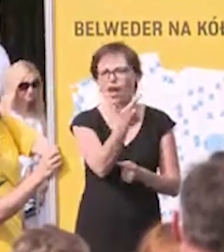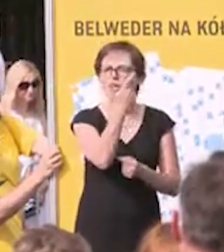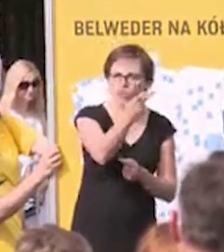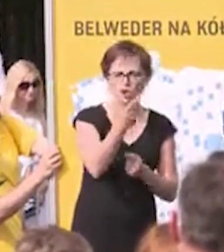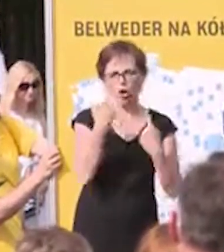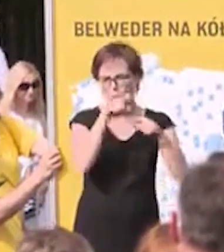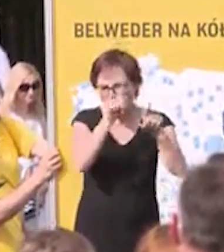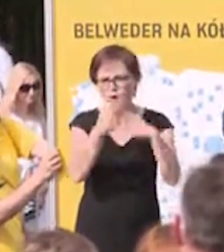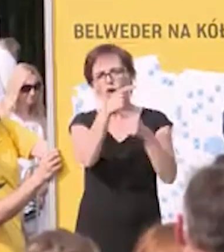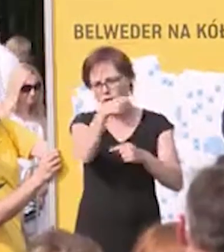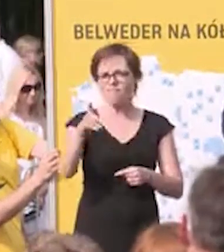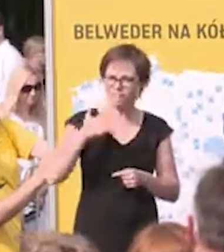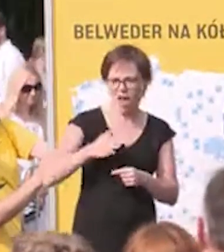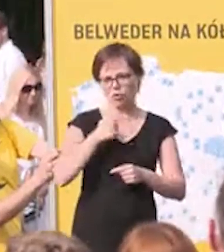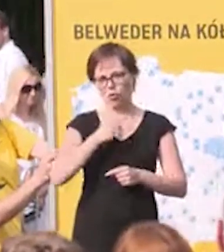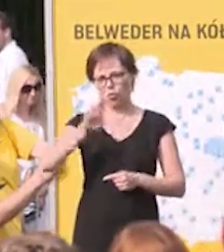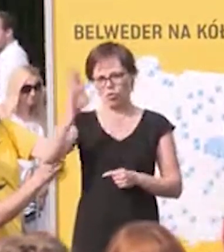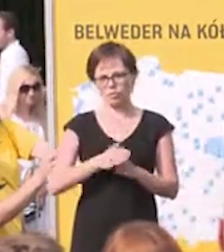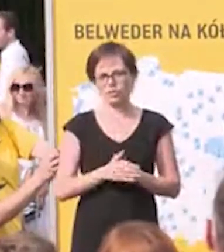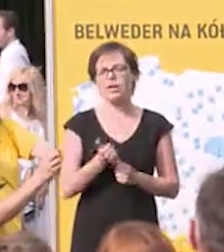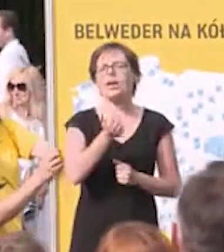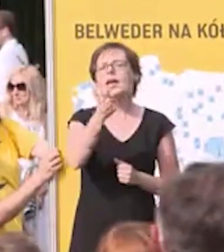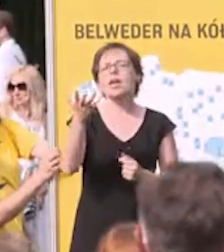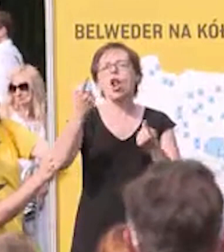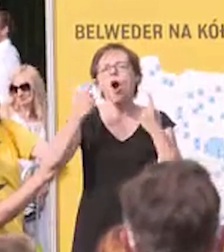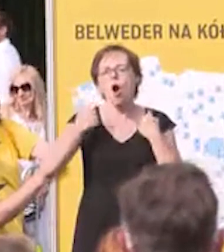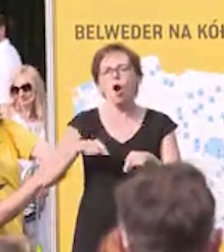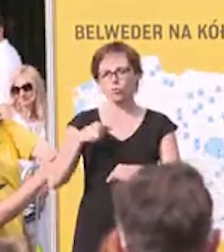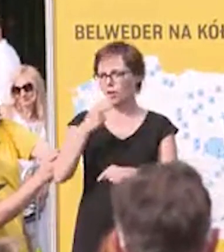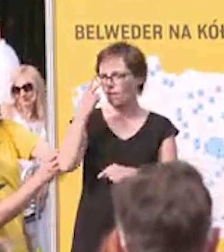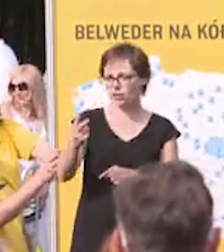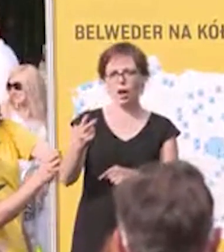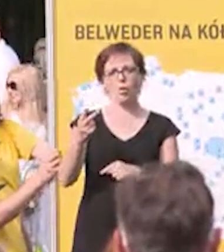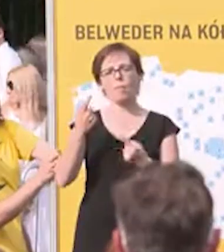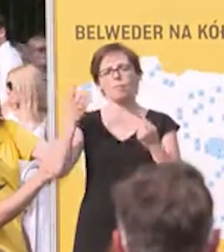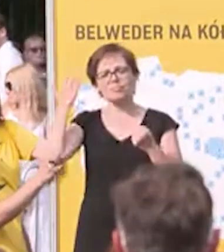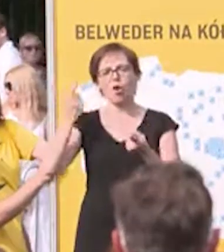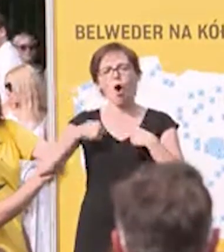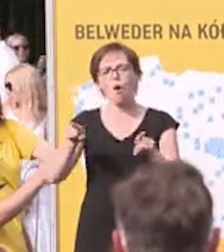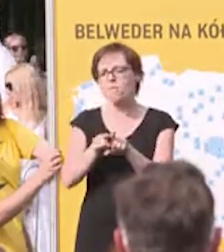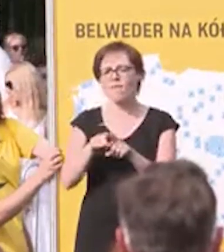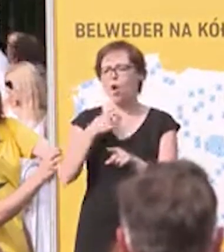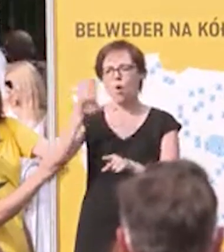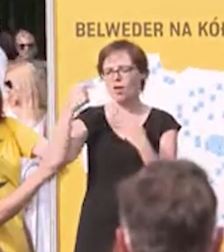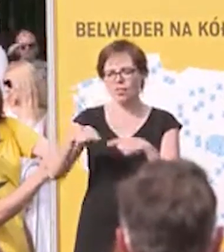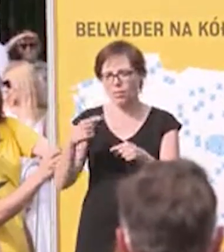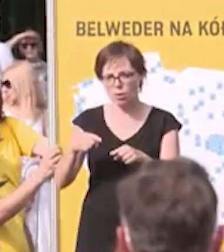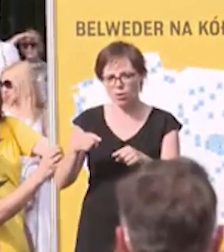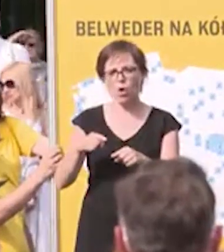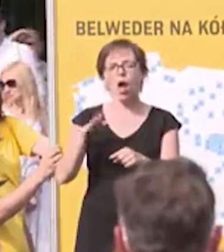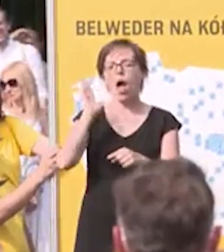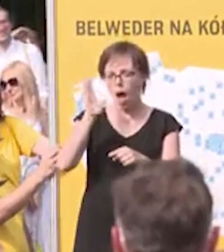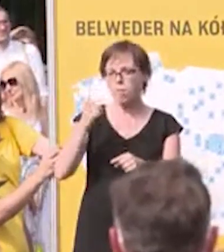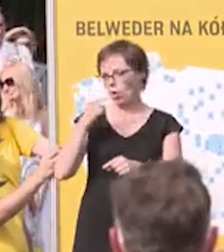trzy osoby, że warto iść głosować. Ilu ja widziałem zmartwychwstałych obywateli Rzeczpospolitej Polskiej w tej trasie? Ludzi, którzy byli